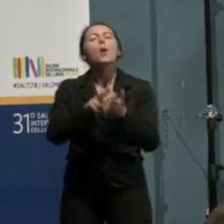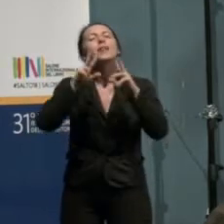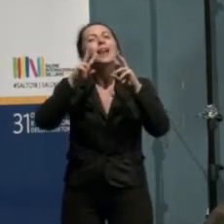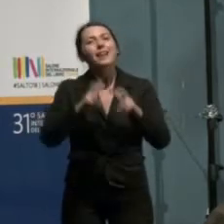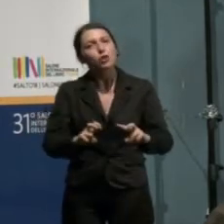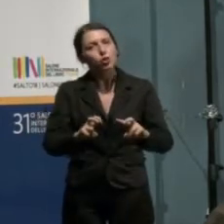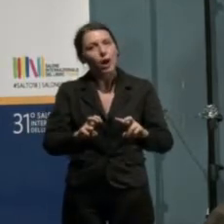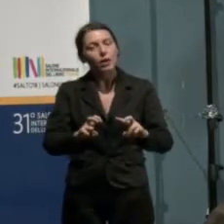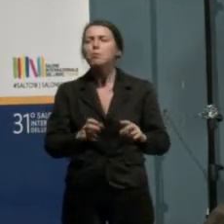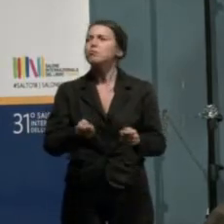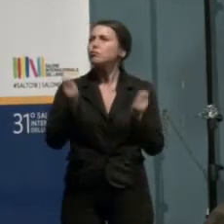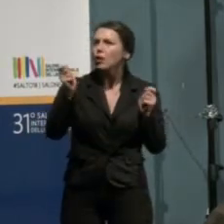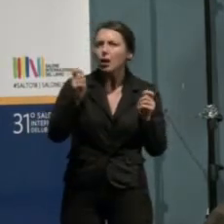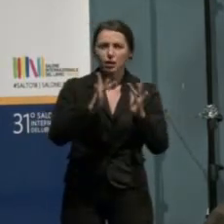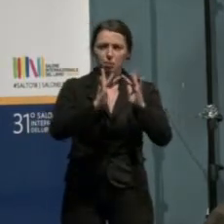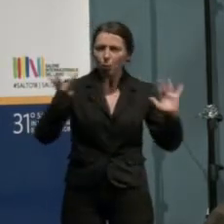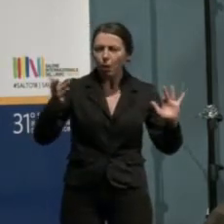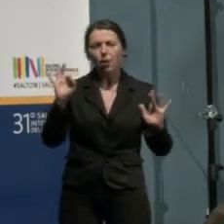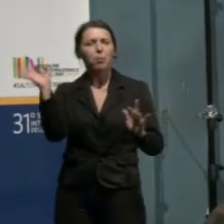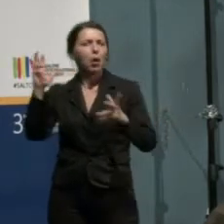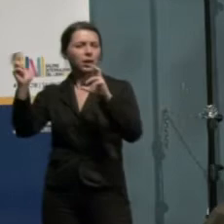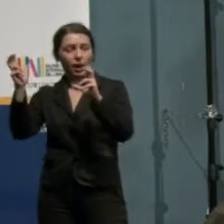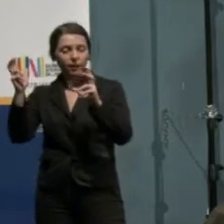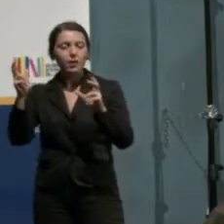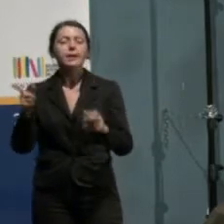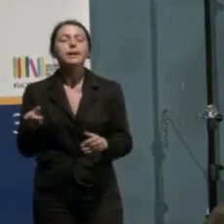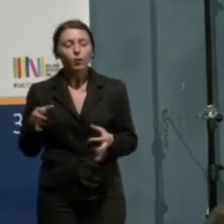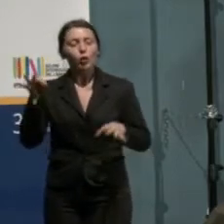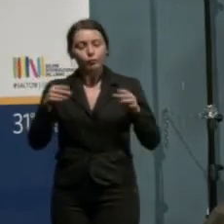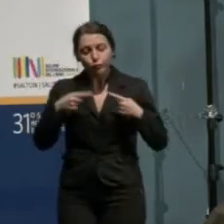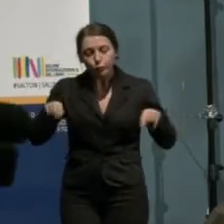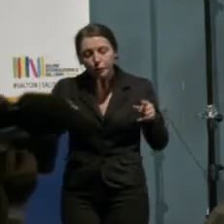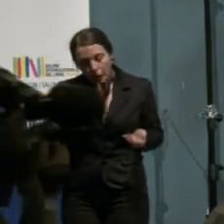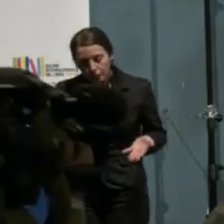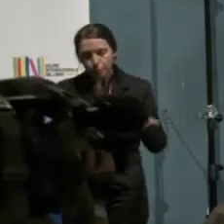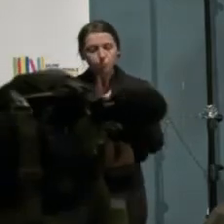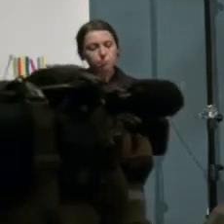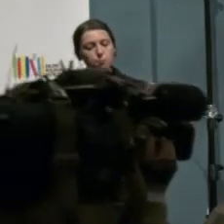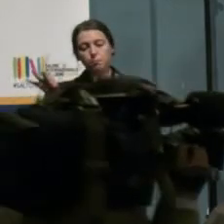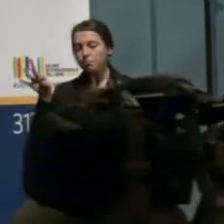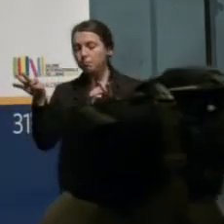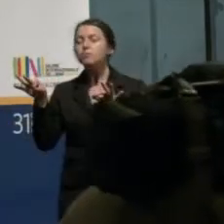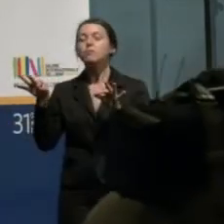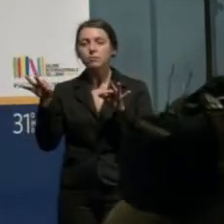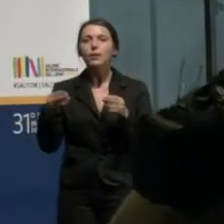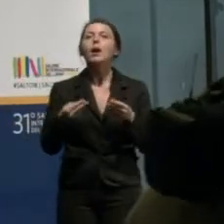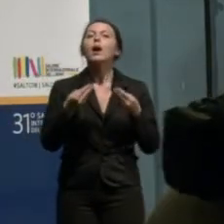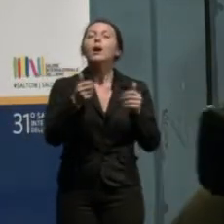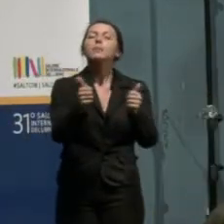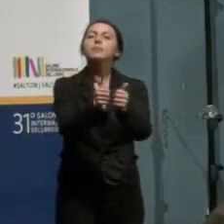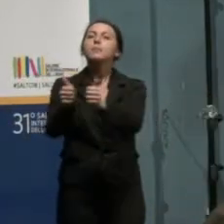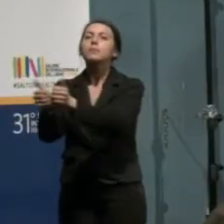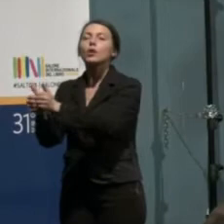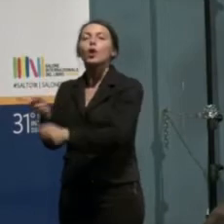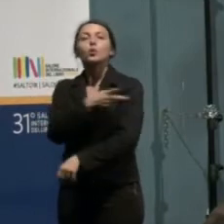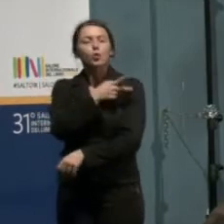web o televisivo le seleziona e le premia incanto affidando da alcuni di essi dei tutor per cui siamo già dei